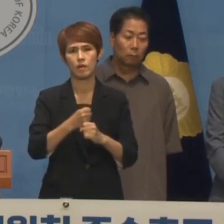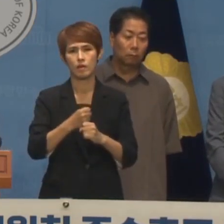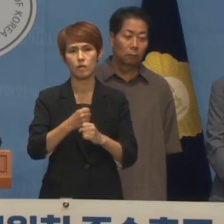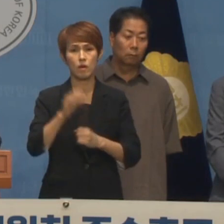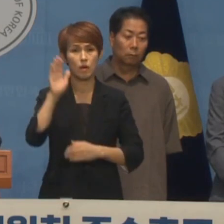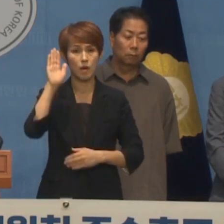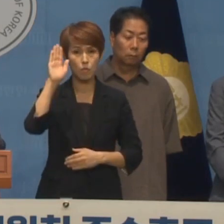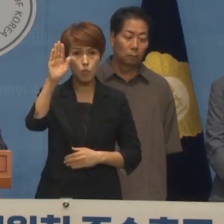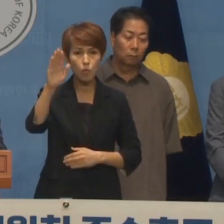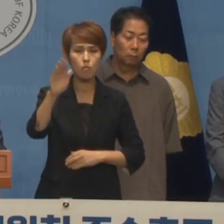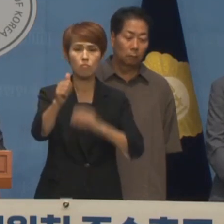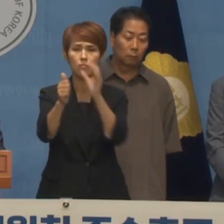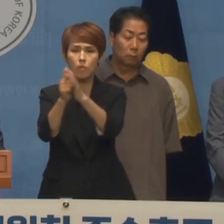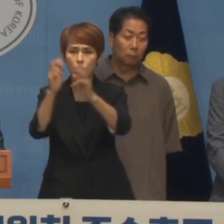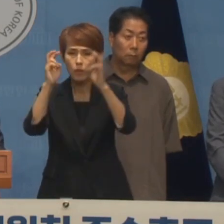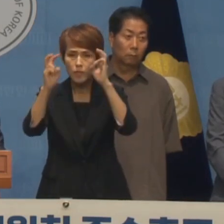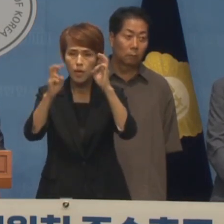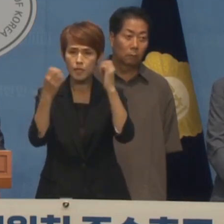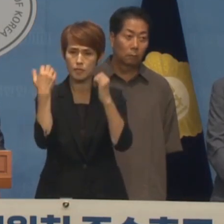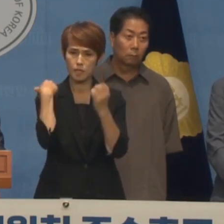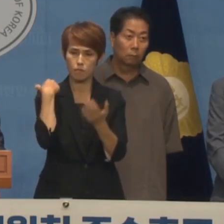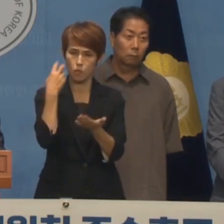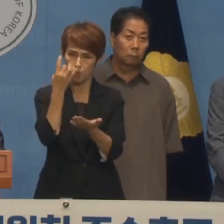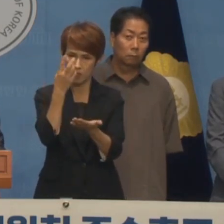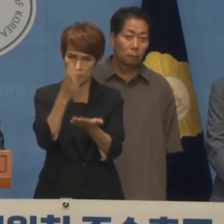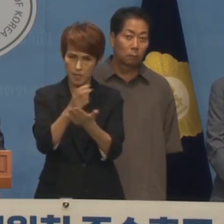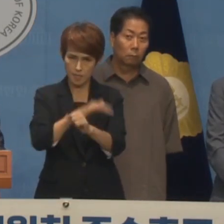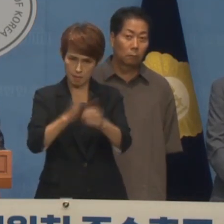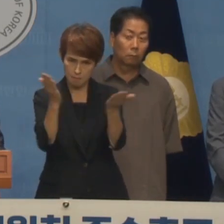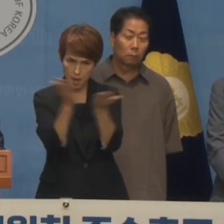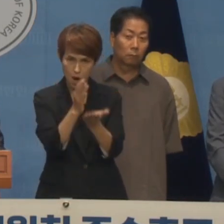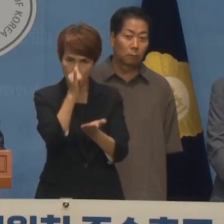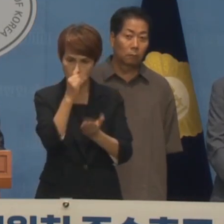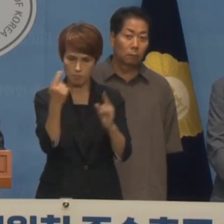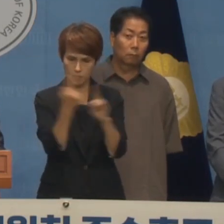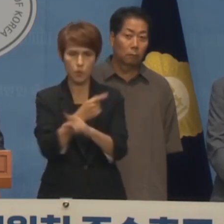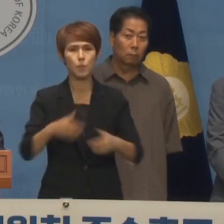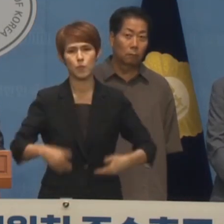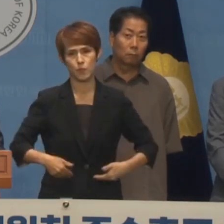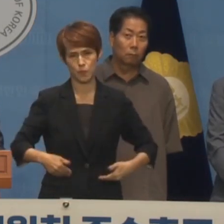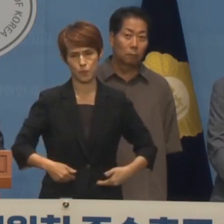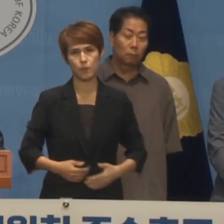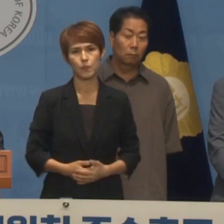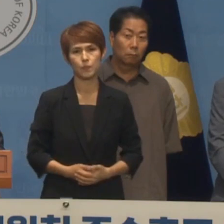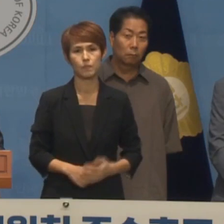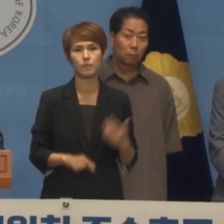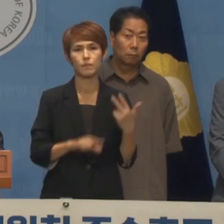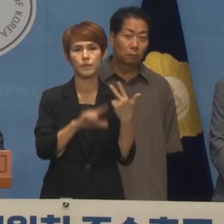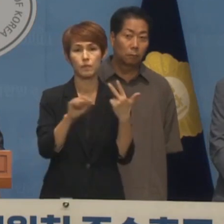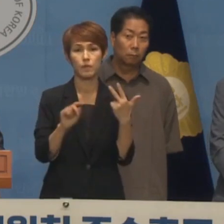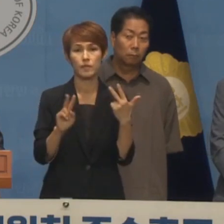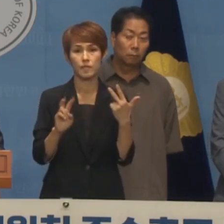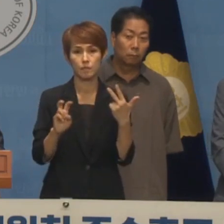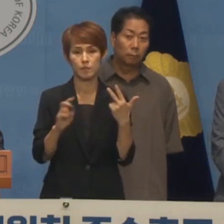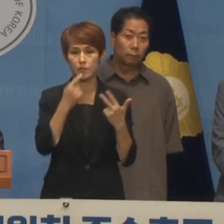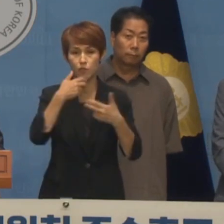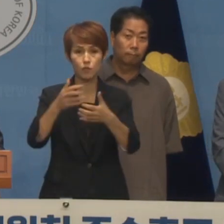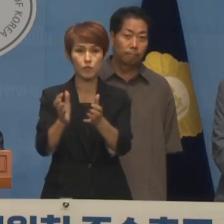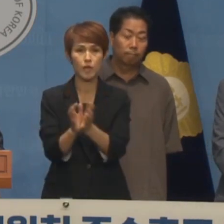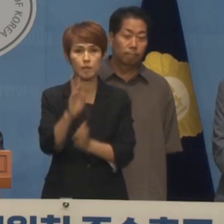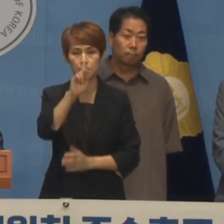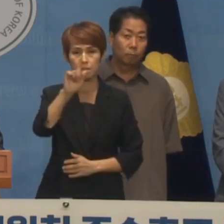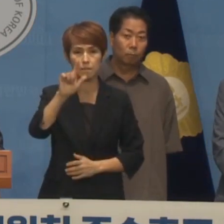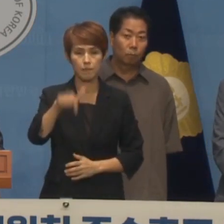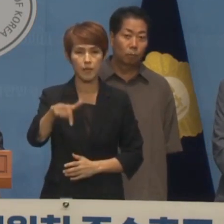향후 수탁자 책임 원칙에 부합한 의사결정을 할 수 있도록 개선되어야 한다. 2024년 7월 22일 더불어민주당